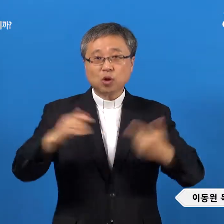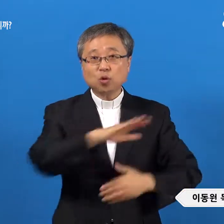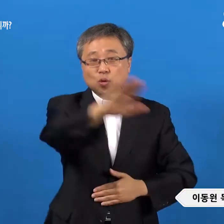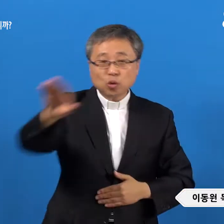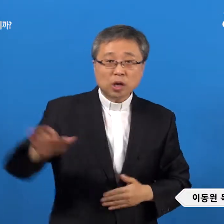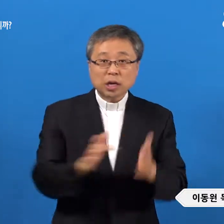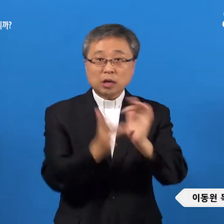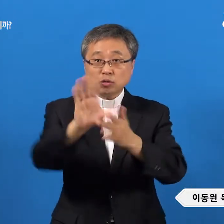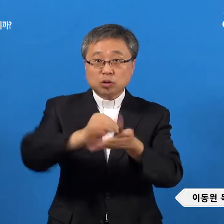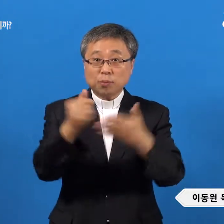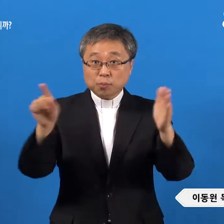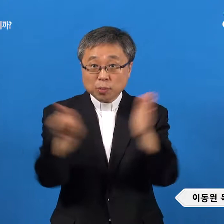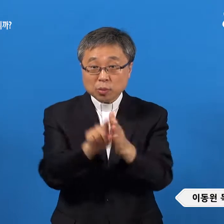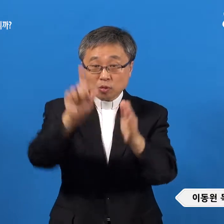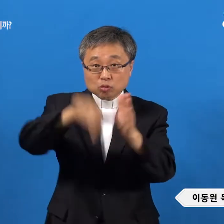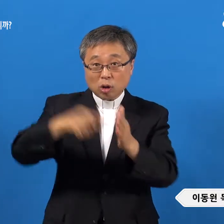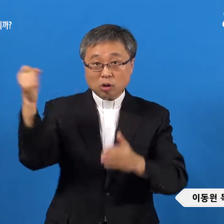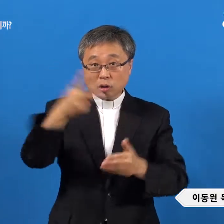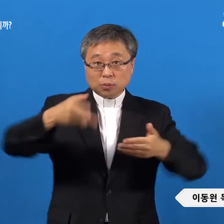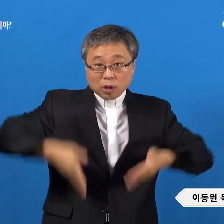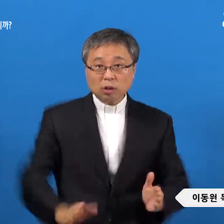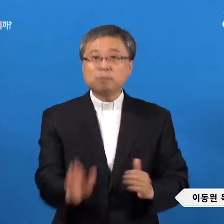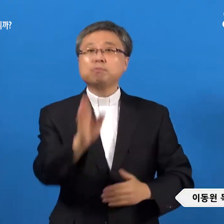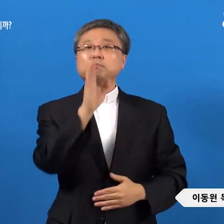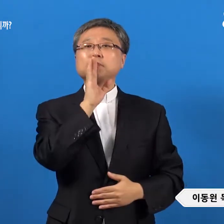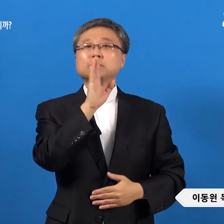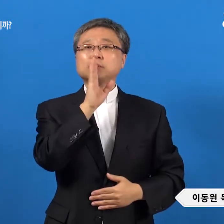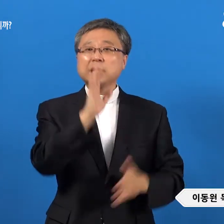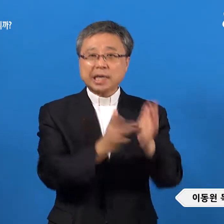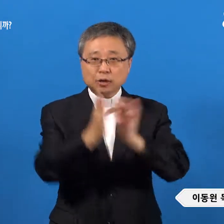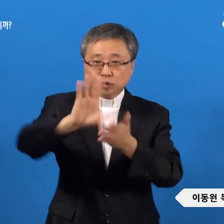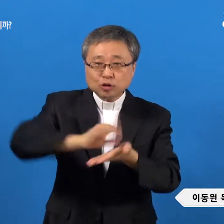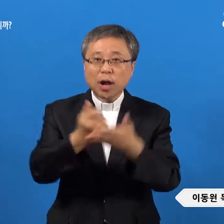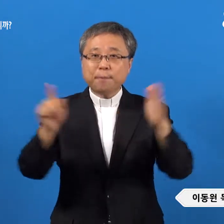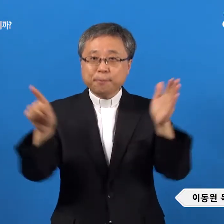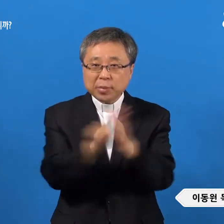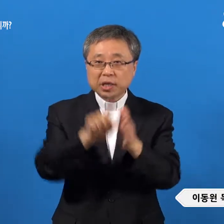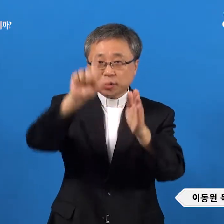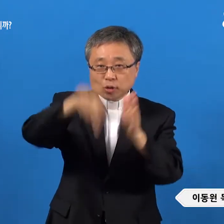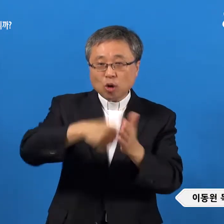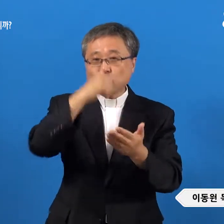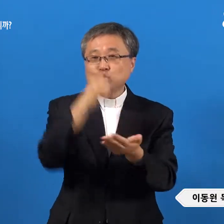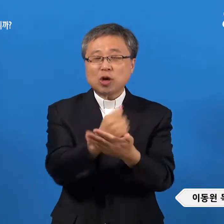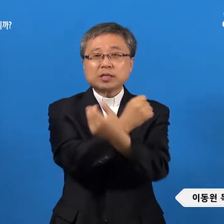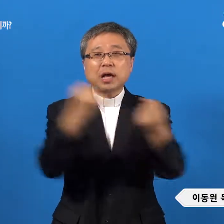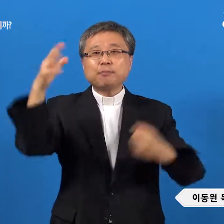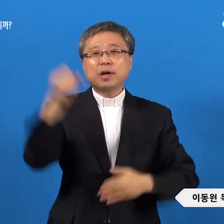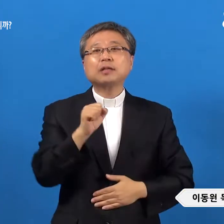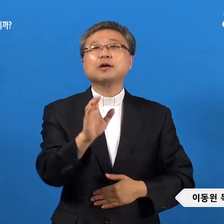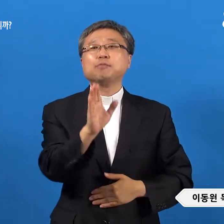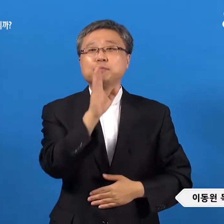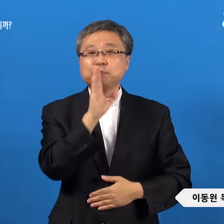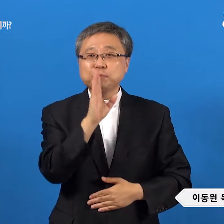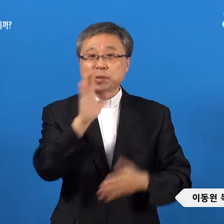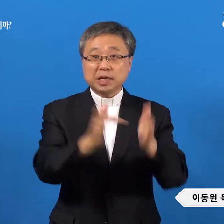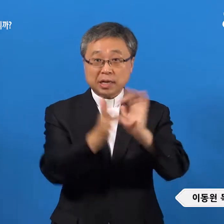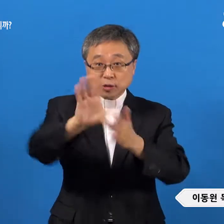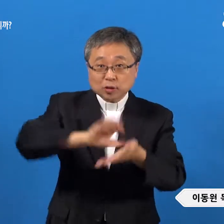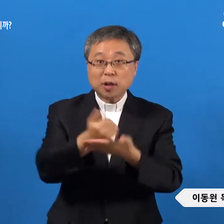우리가 예수를 믿는 순간 거듭나는 것 사실입니다. 예수를 믿는 순간 죄사함 받는 것 사실입니다. 예수를 믿는